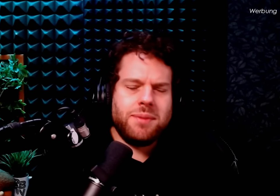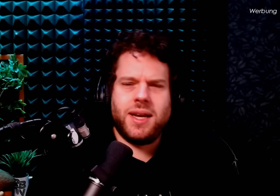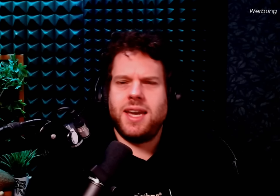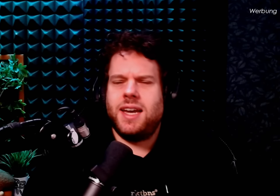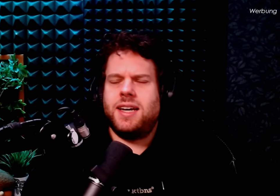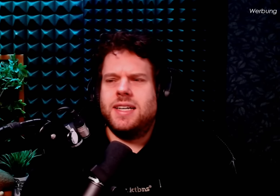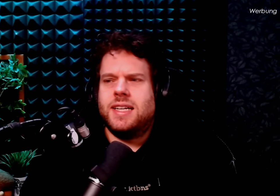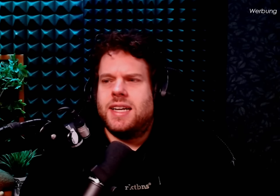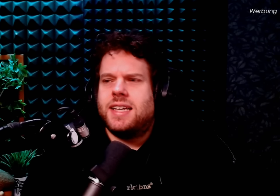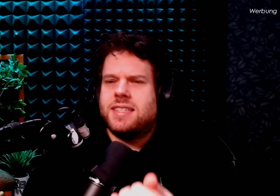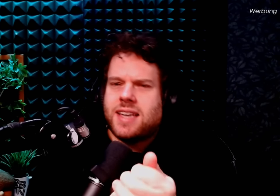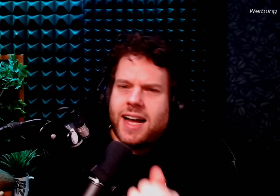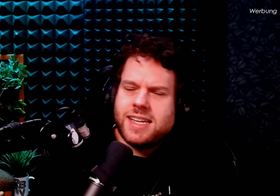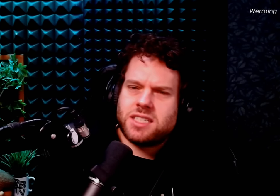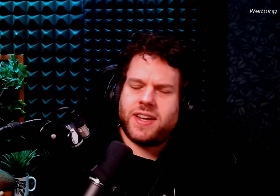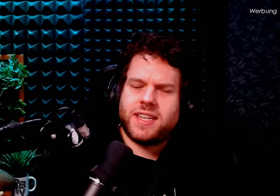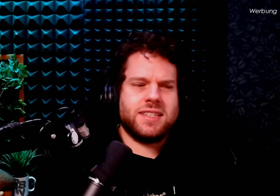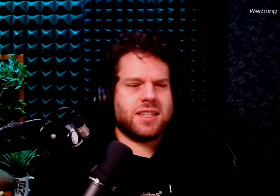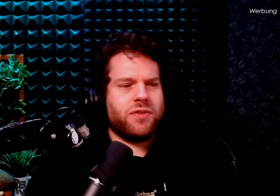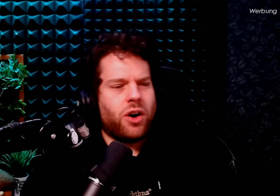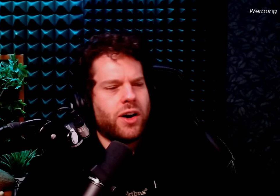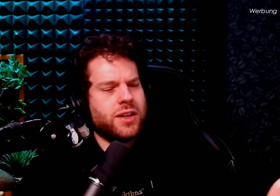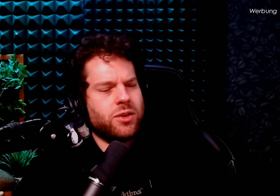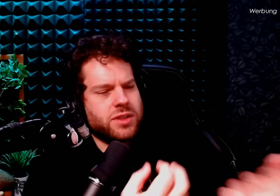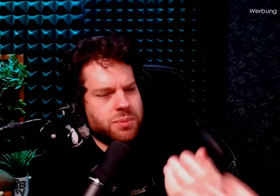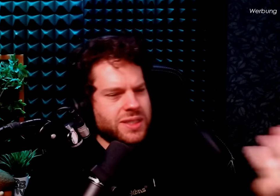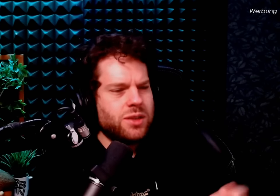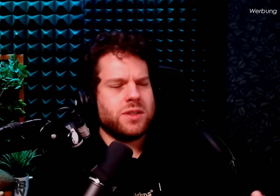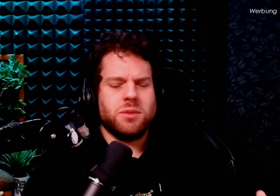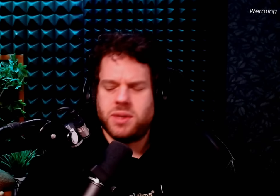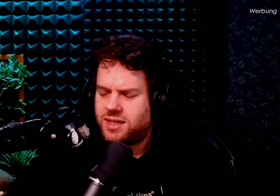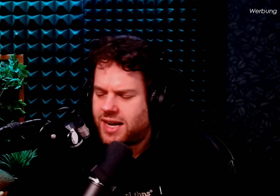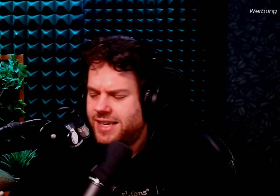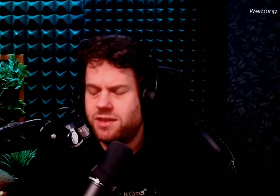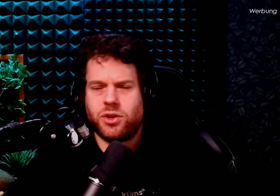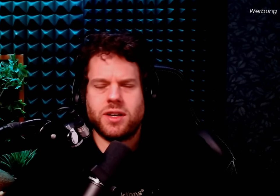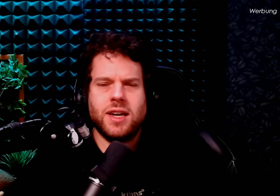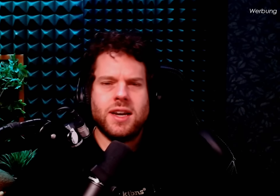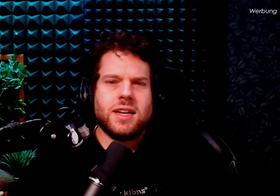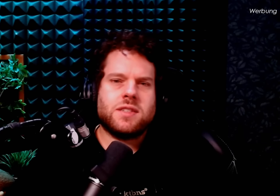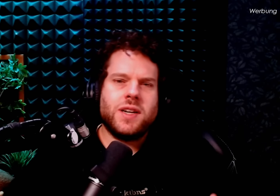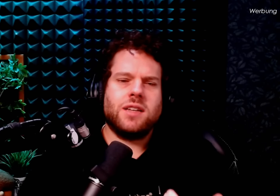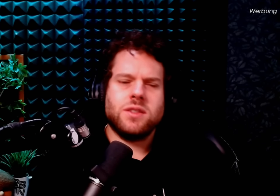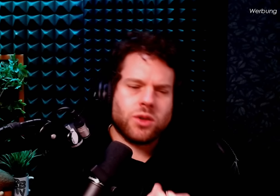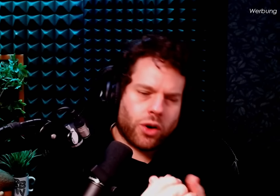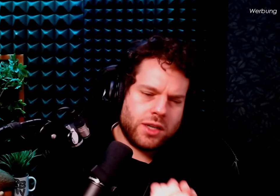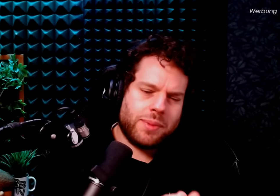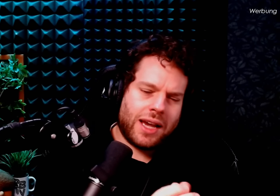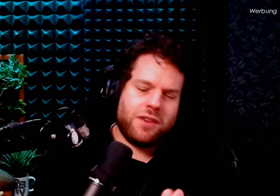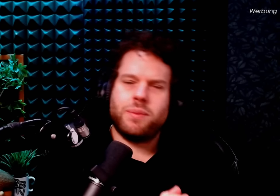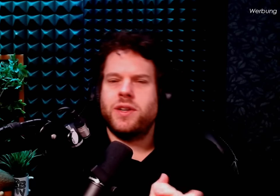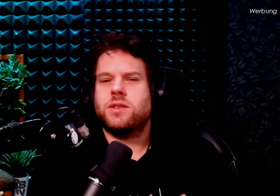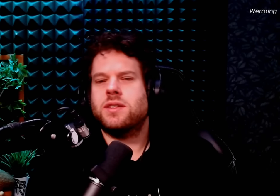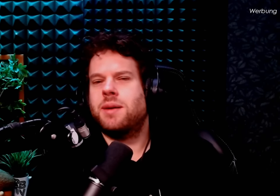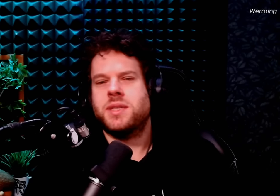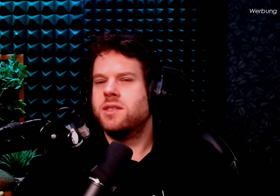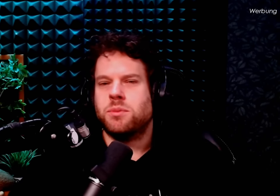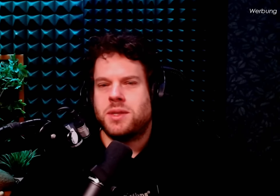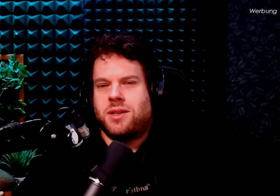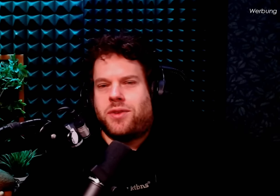Klima her, es ist kalt, das Wetter ist geworden, unsere Beziehung ist so ein bisschen kalt geworden. Deswegen lasst uns doch heute mal einfach mal wieder zusammensetzen und ein bisschen